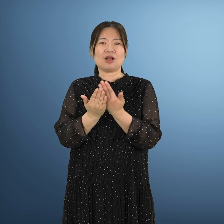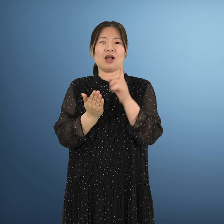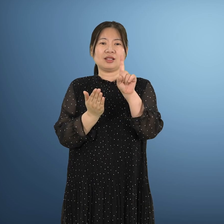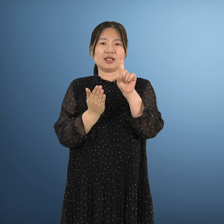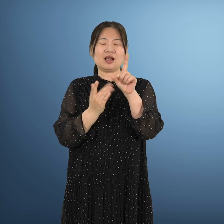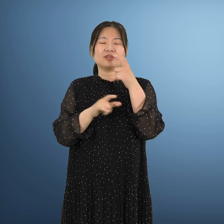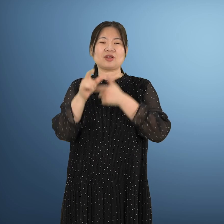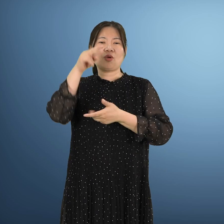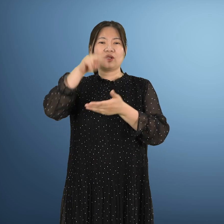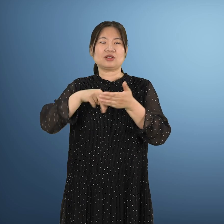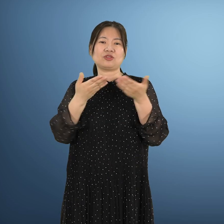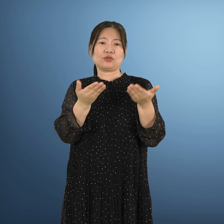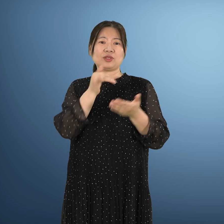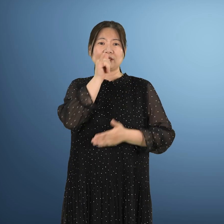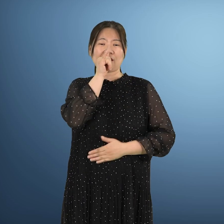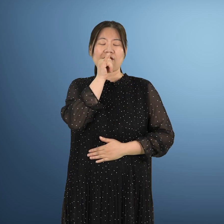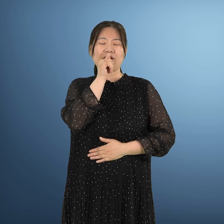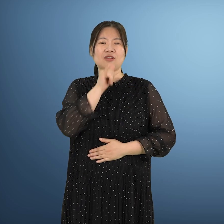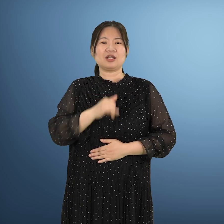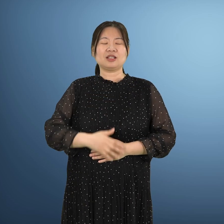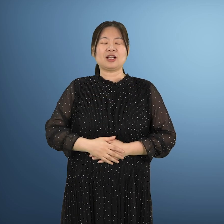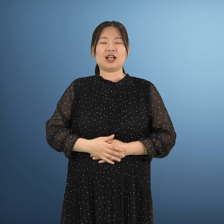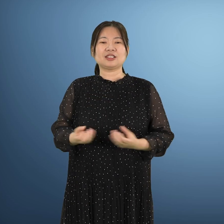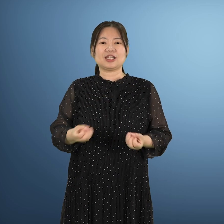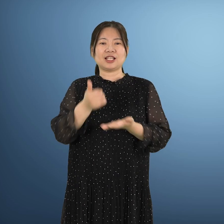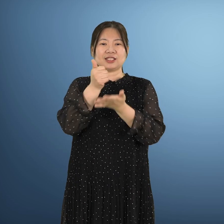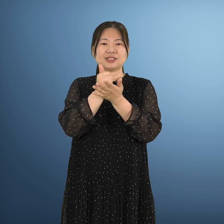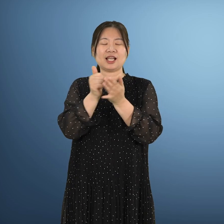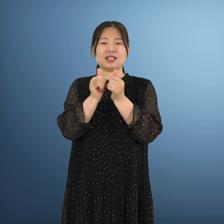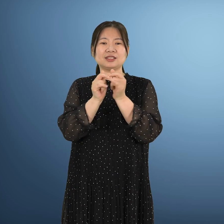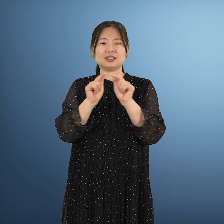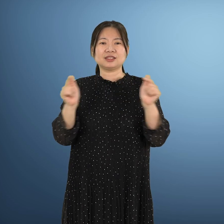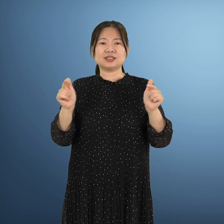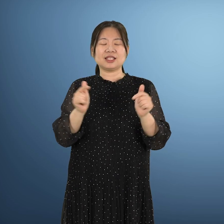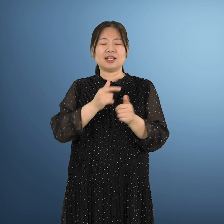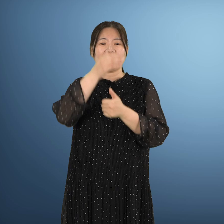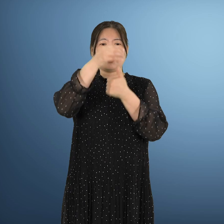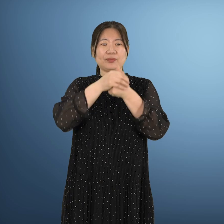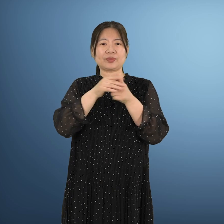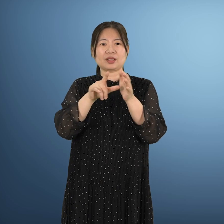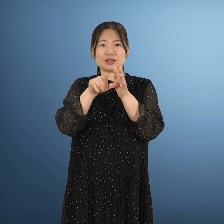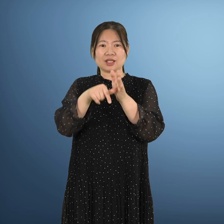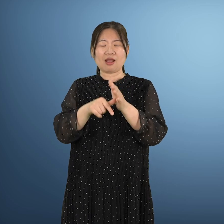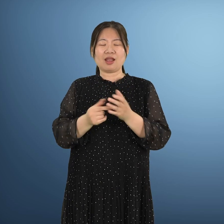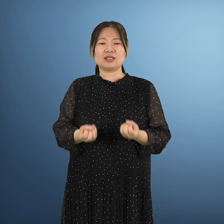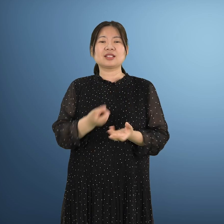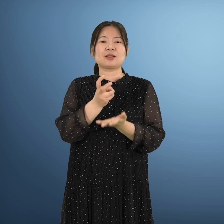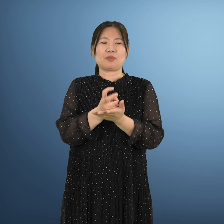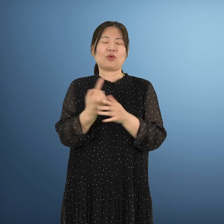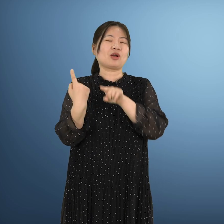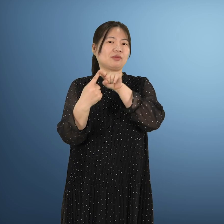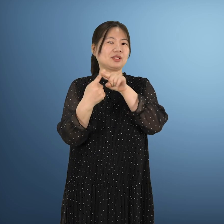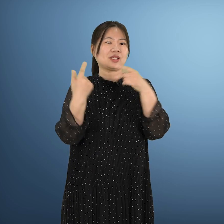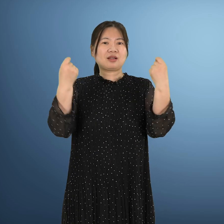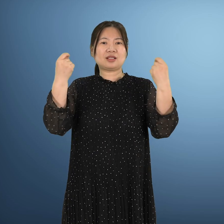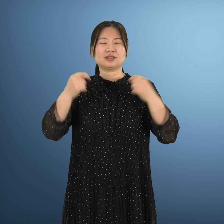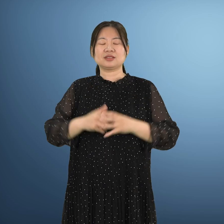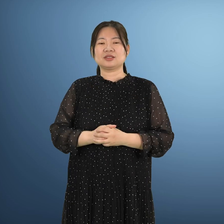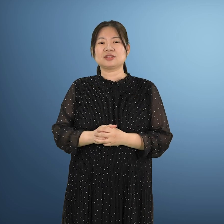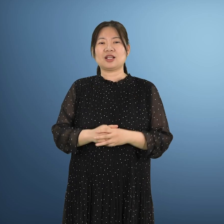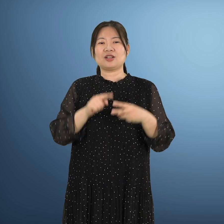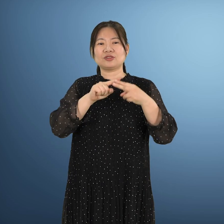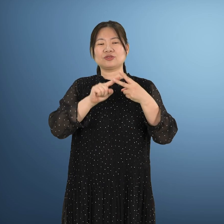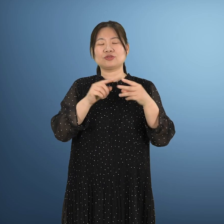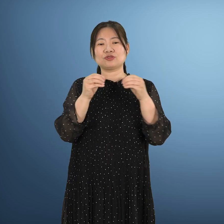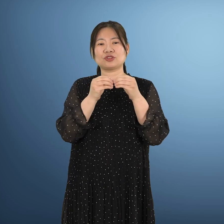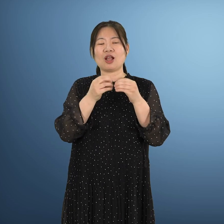군데 읽어드리겠습니다. 이 부분은 제사장들이 임직을 받을 때 제사법이에요. 여기에 두